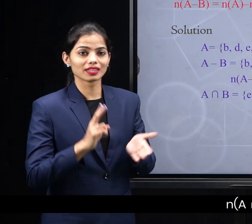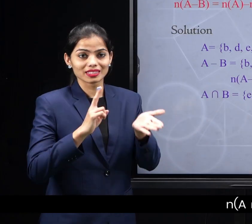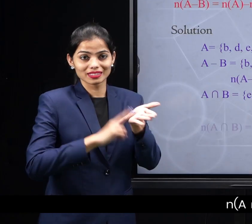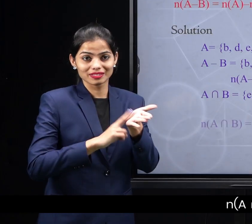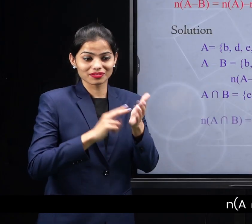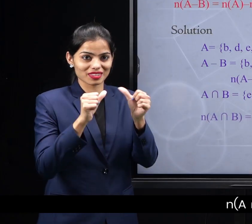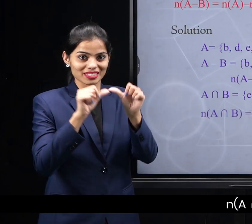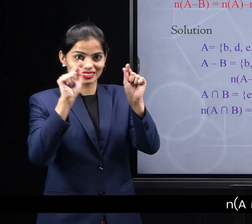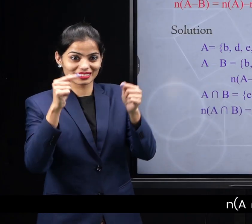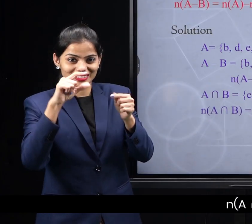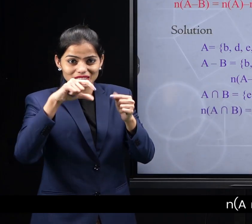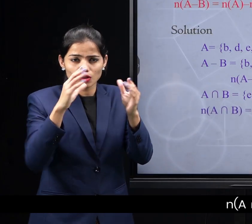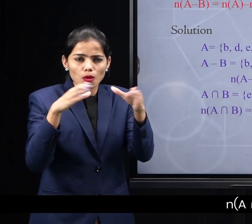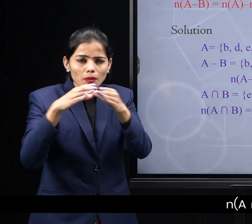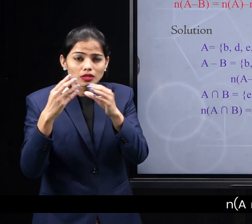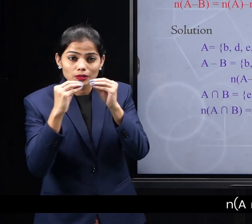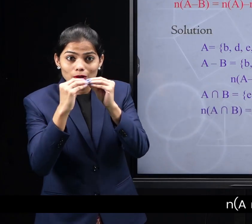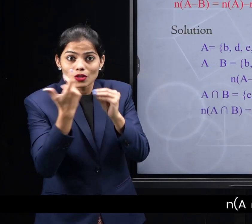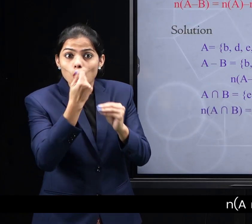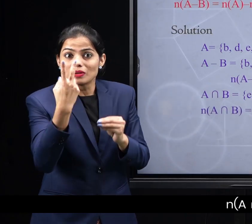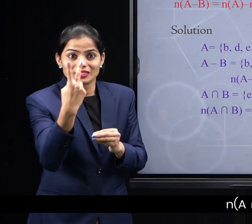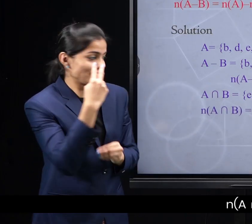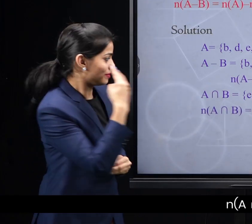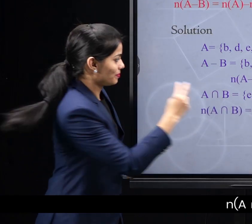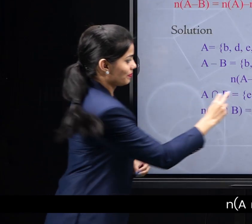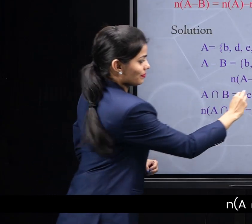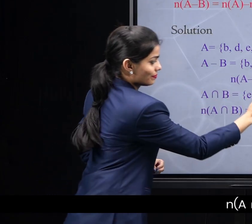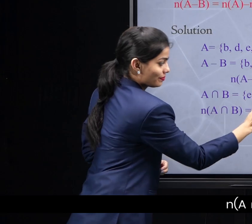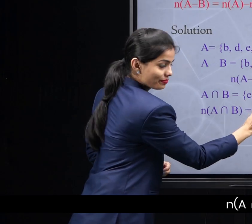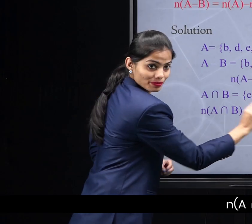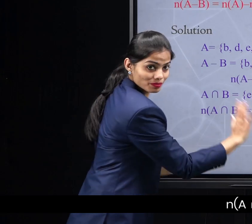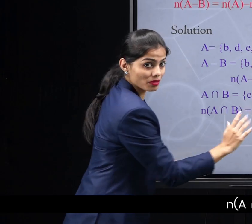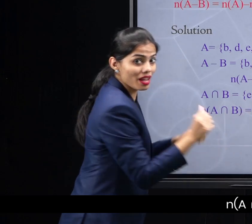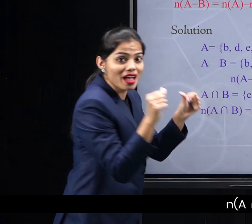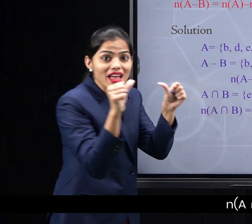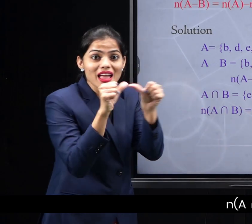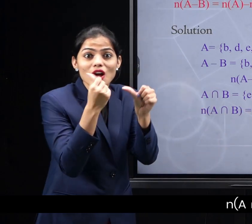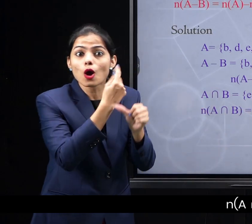N into A intersection B is equals to 2, N into A is equals to 5.